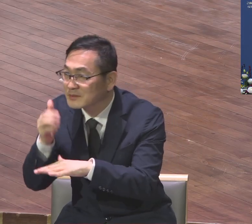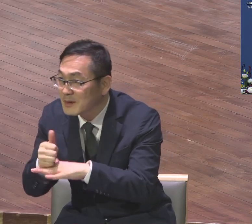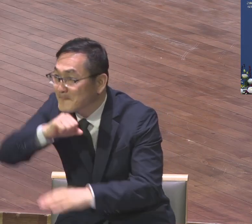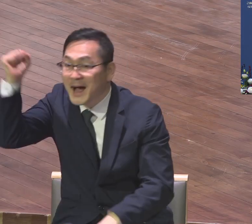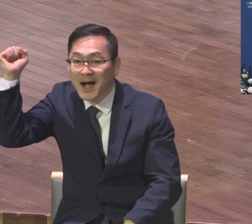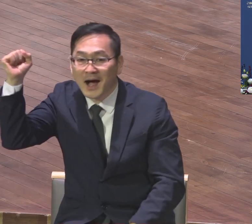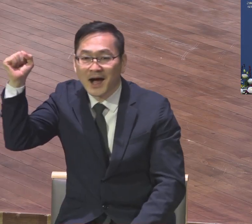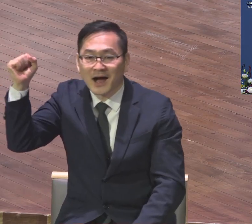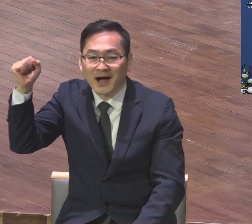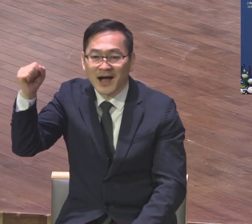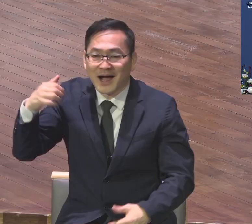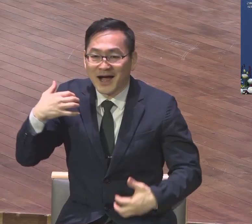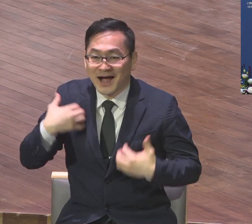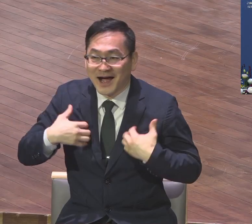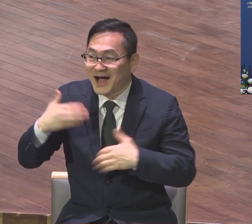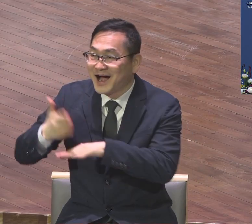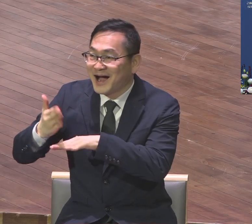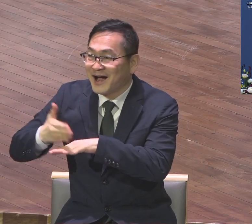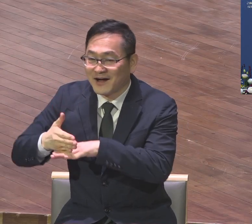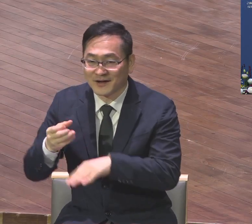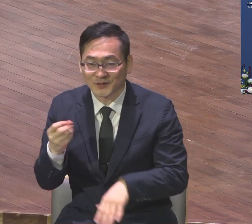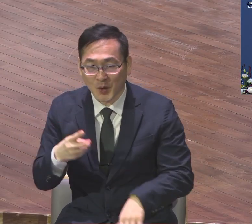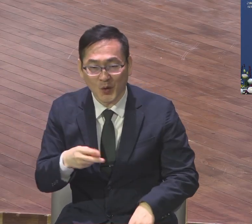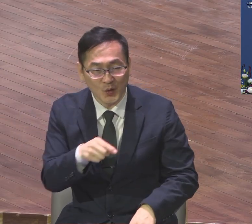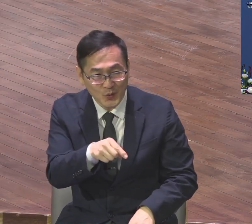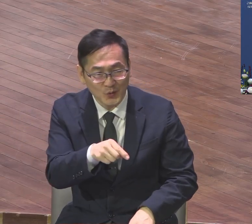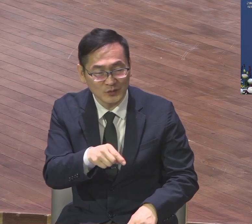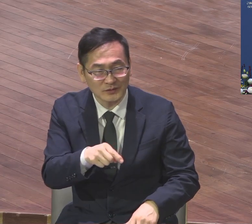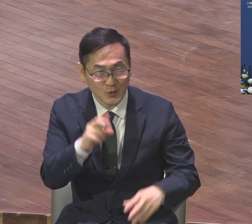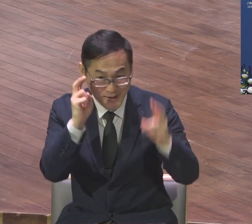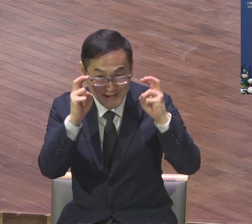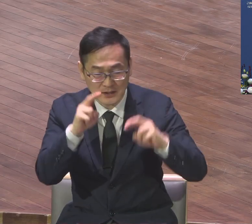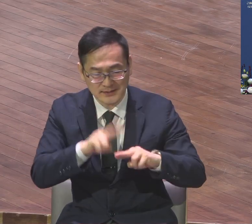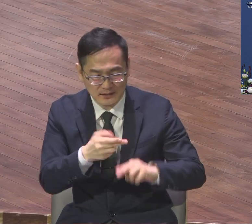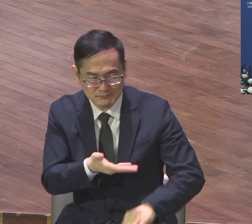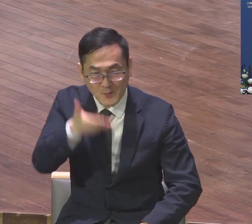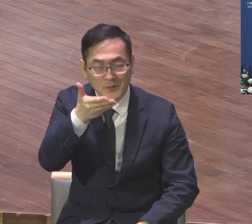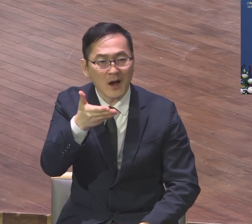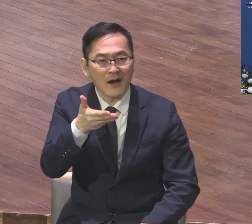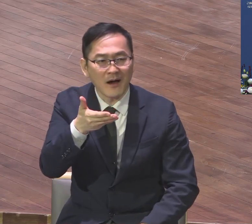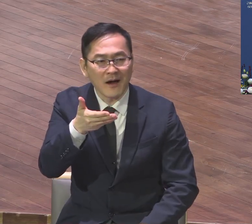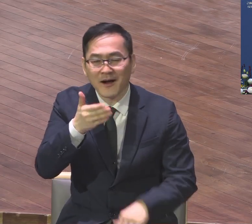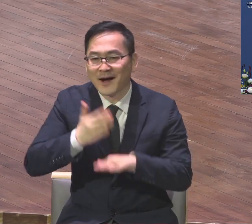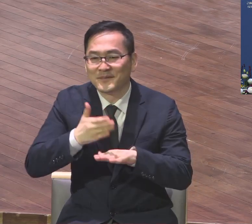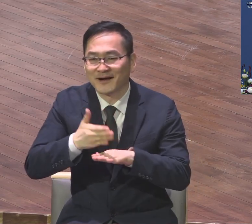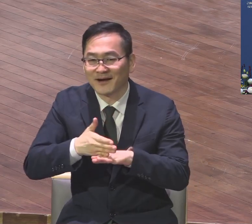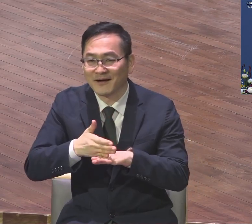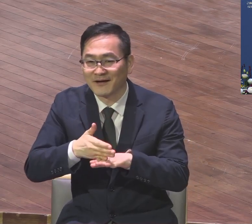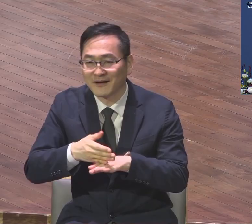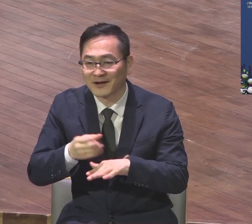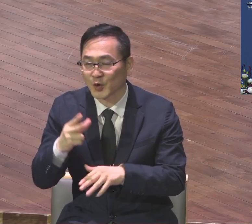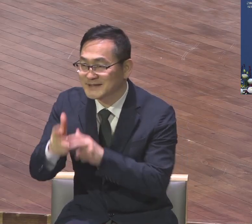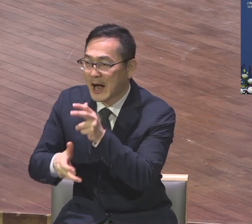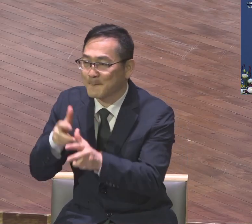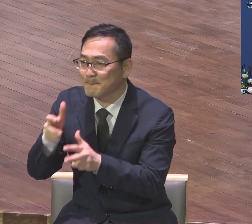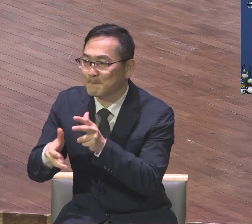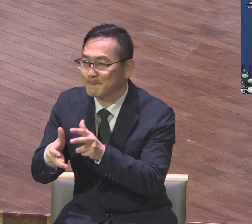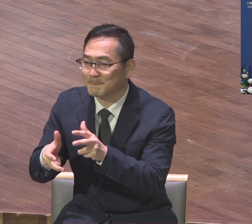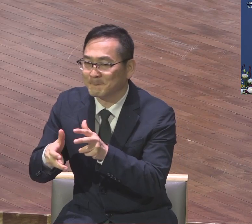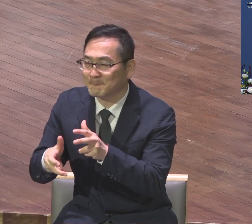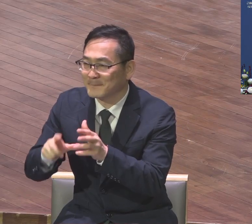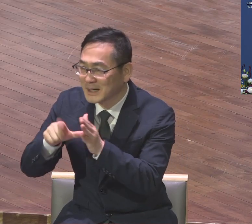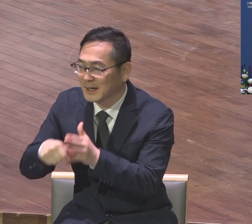다니는 직장인이 직장에서 인정을 받아서 승진을 했다. 사업하는 분이 그야말로 큰 계약을